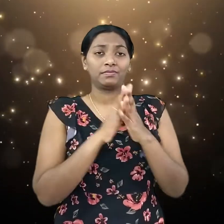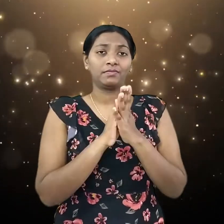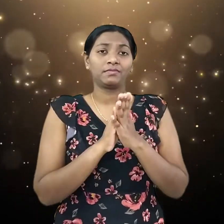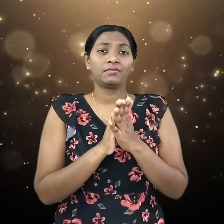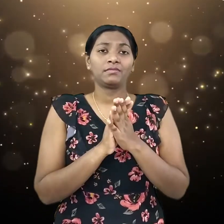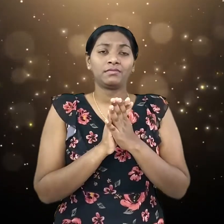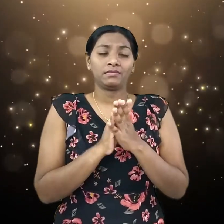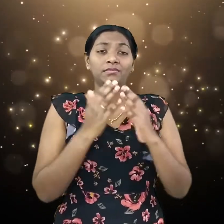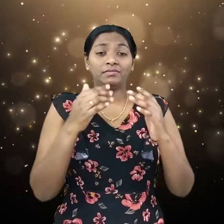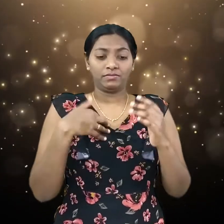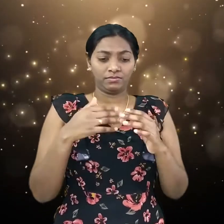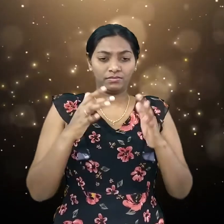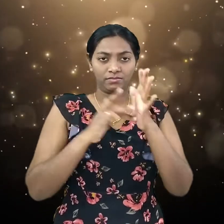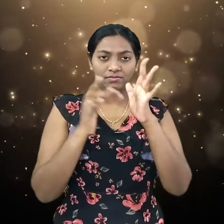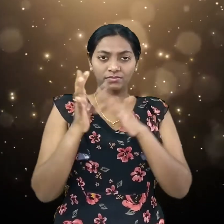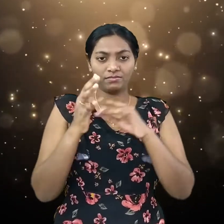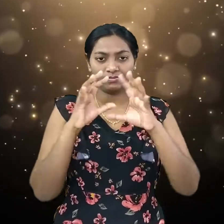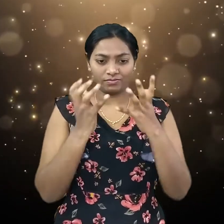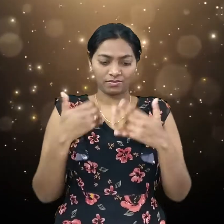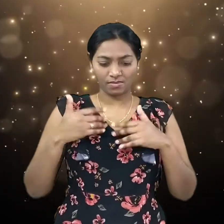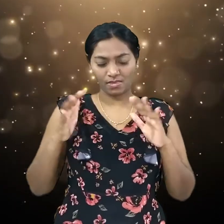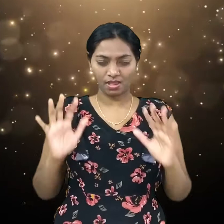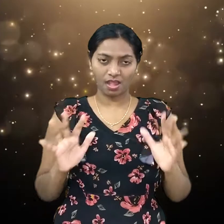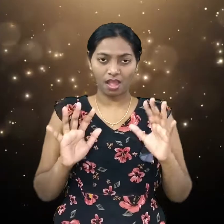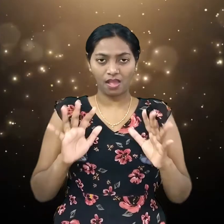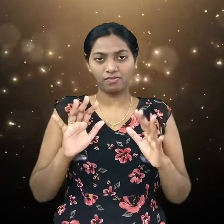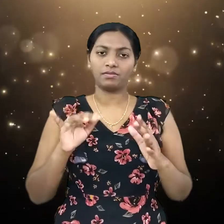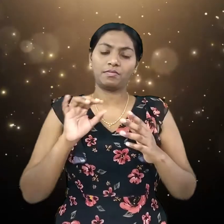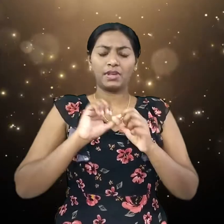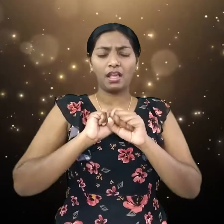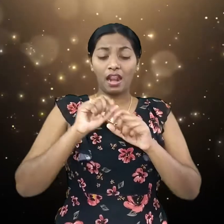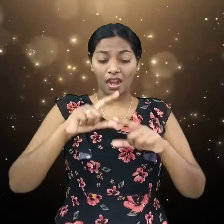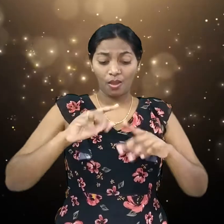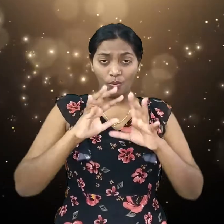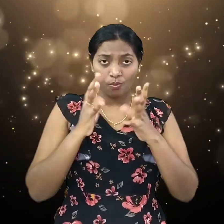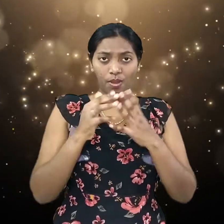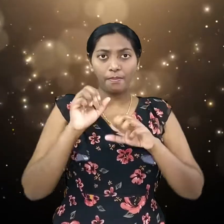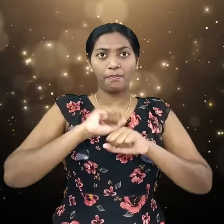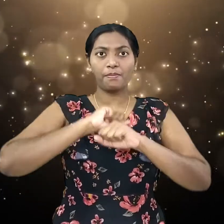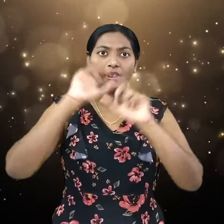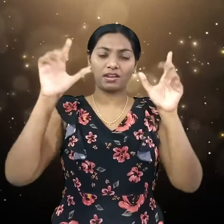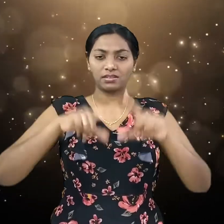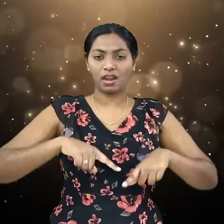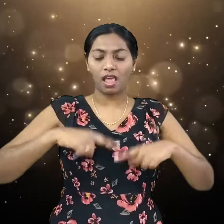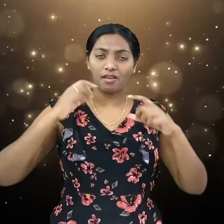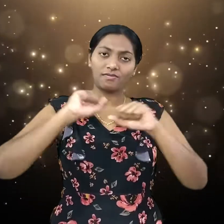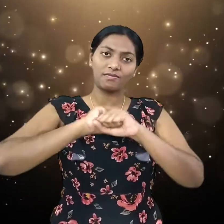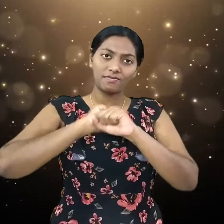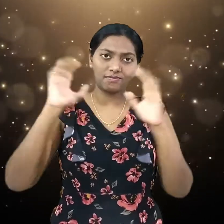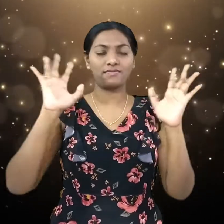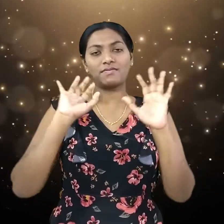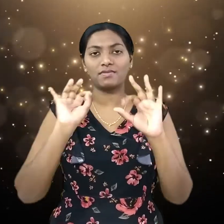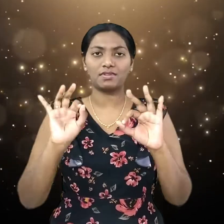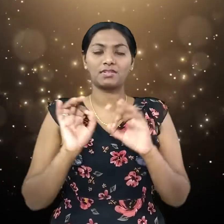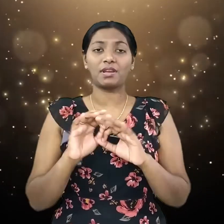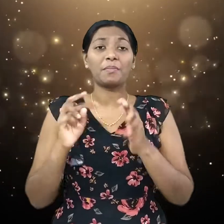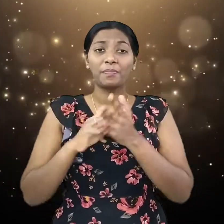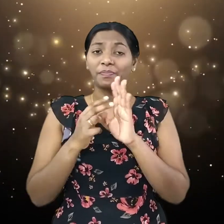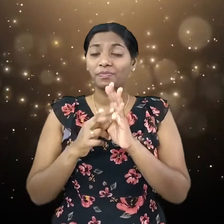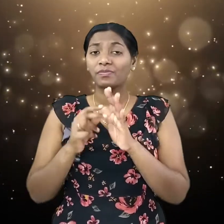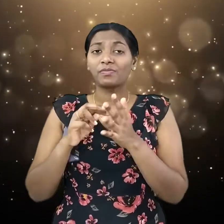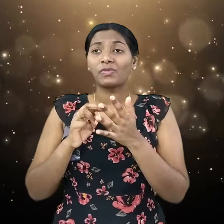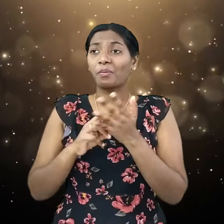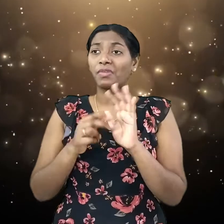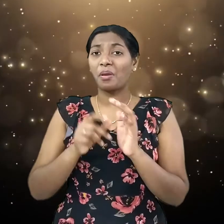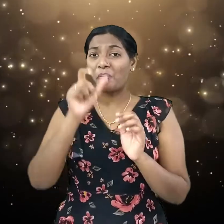कहा, जब तक मैं जगत में हूँ तब तक जगत की ज्योति हूँ। किसी भी व्यक्ति के लिए मसीह के बिना